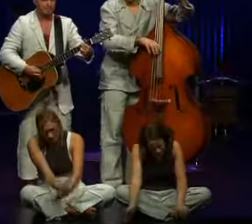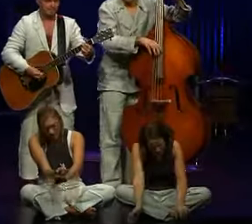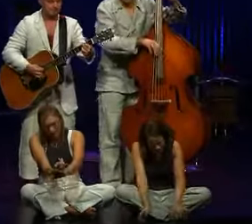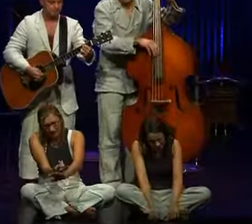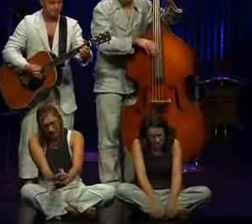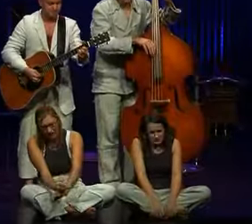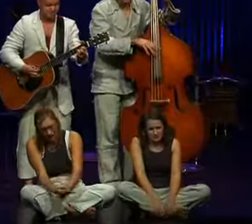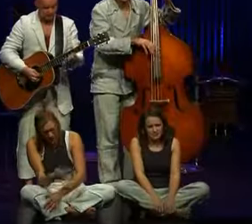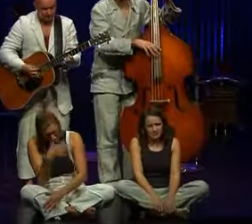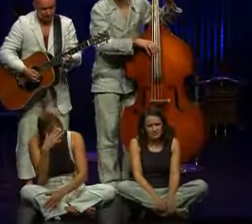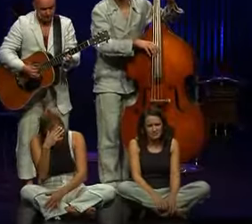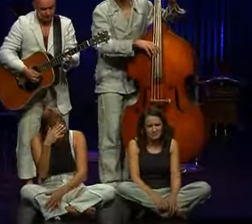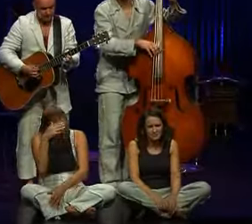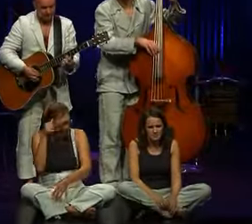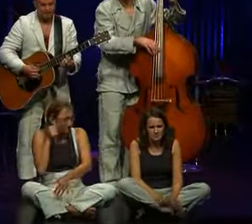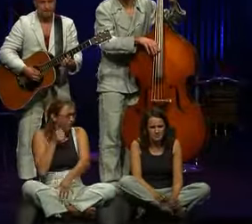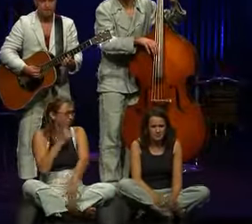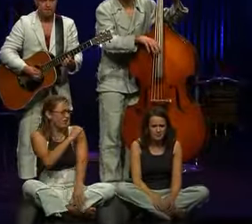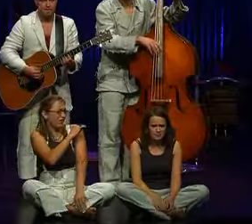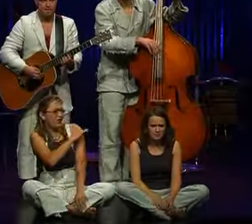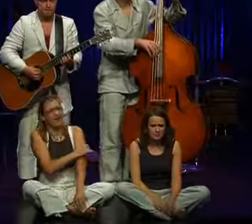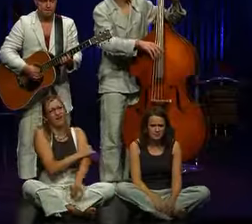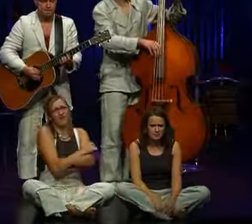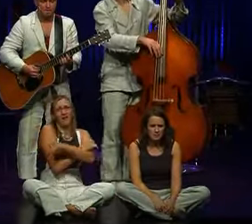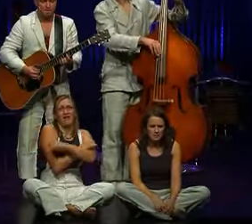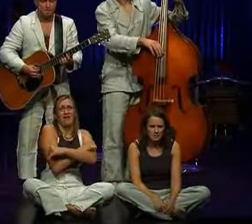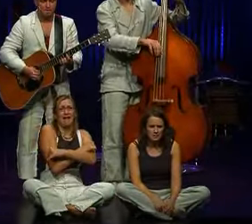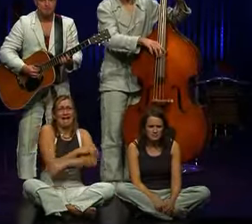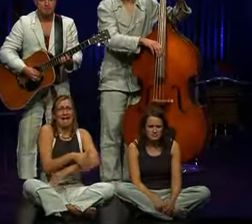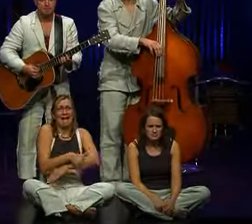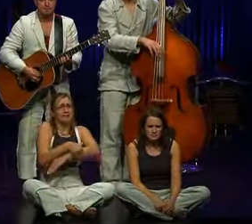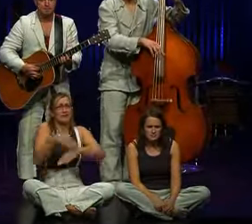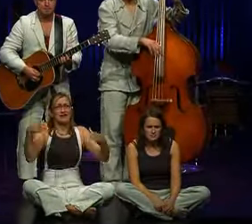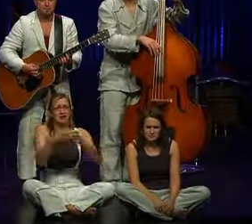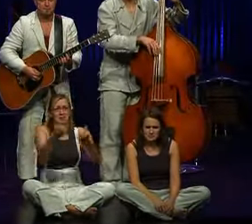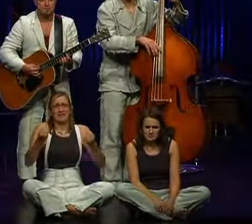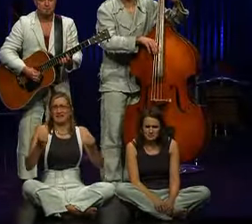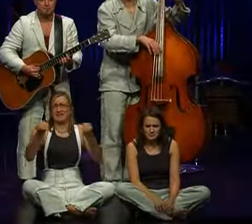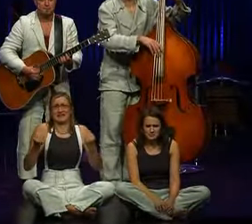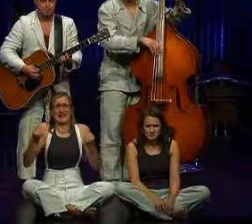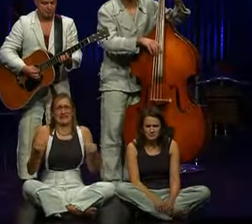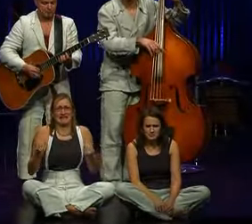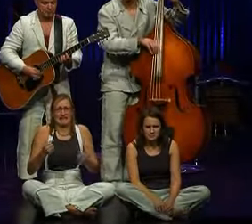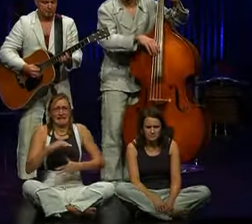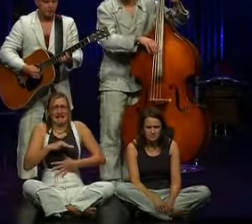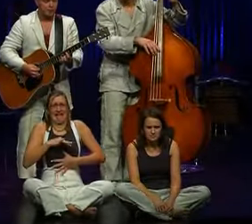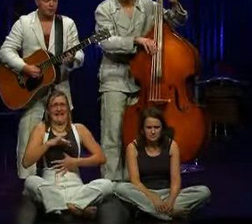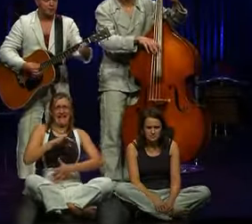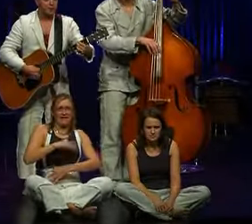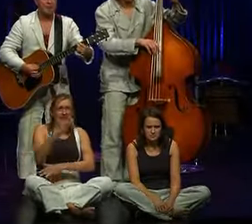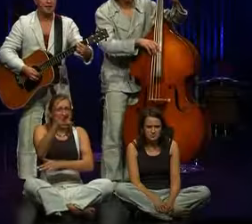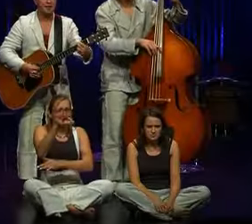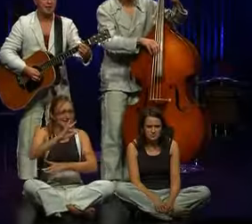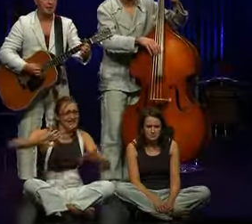oh. Zwaar gekwetst ligt zij in de gracht. Help, ik word groepsverkracht.